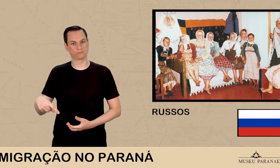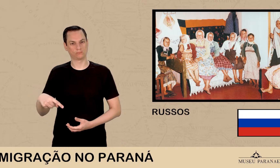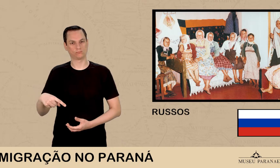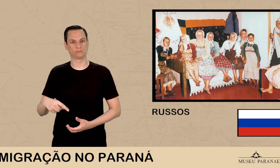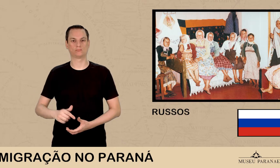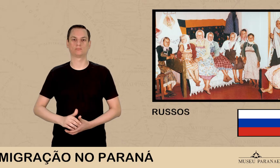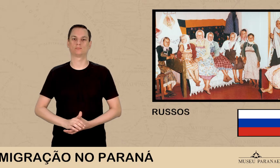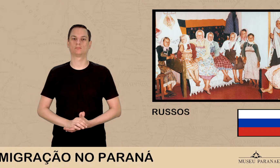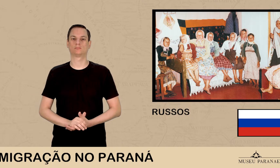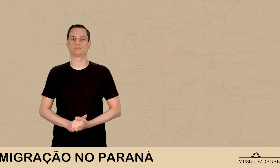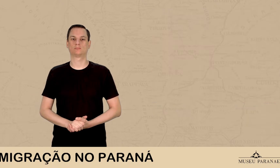russos,